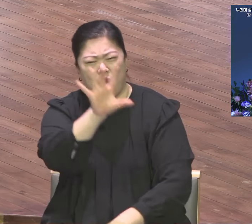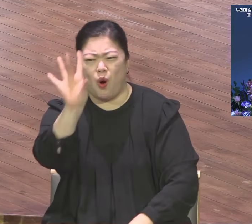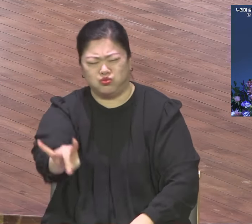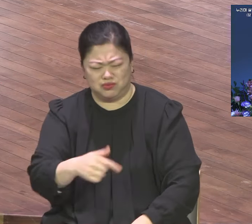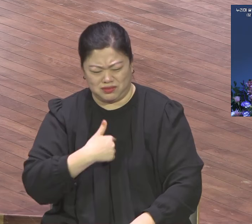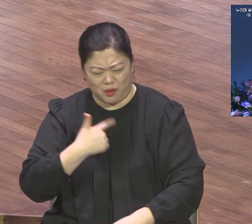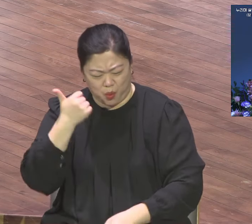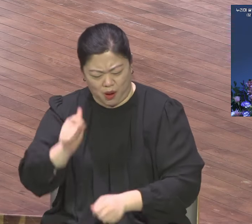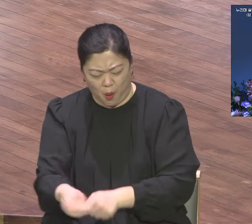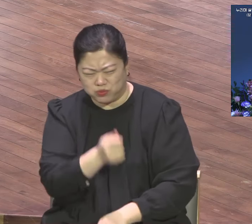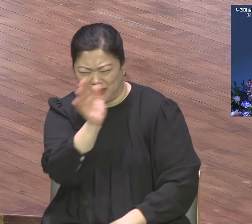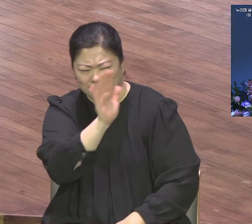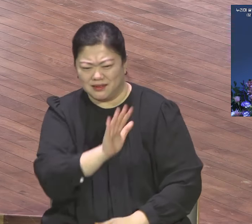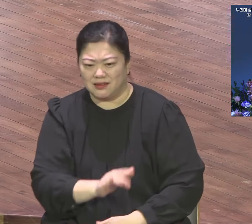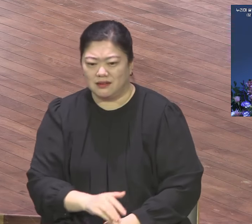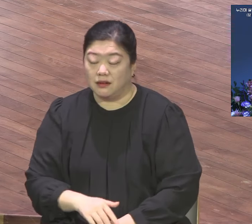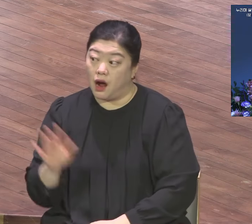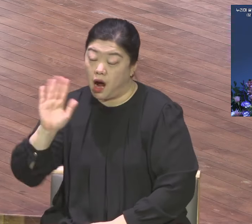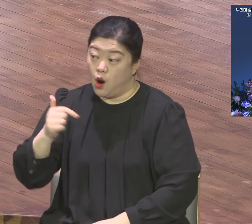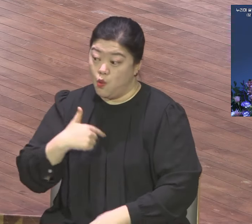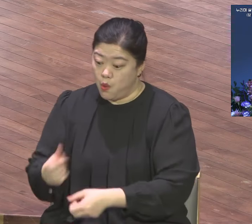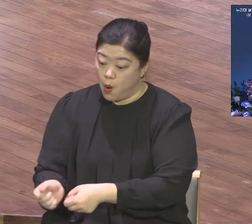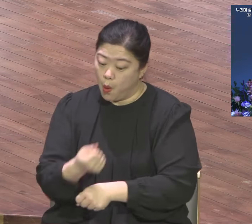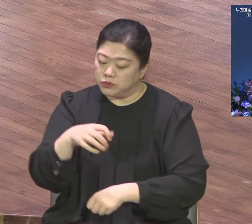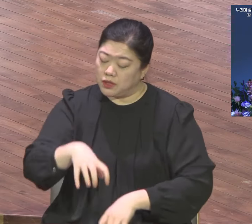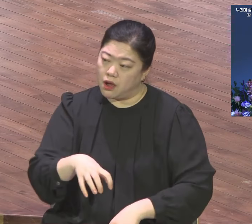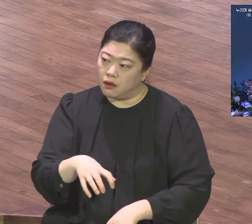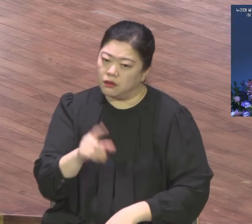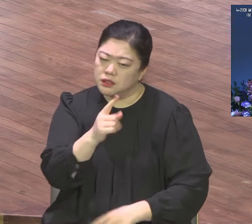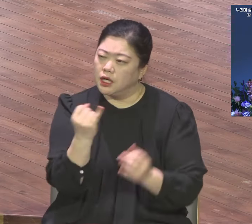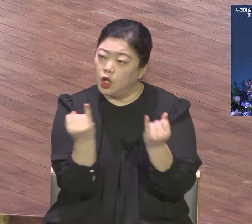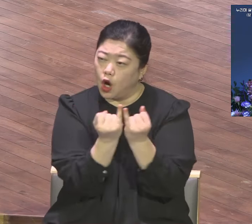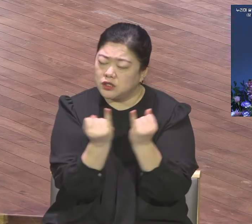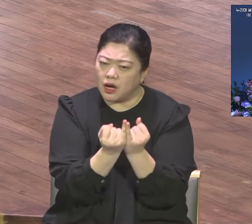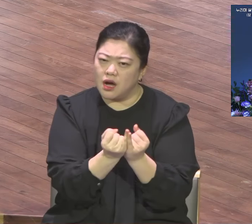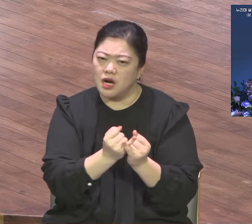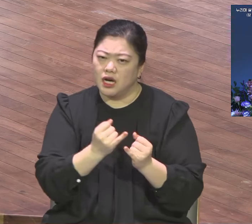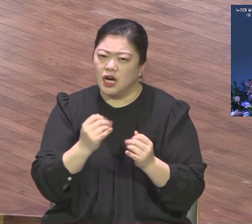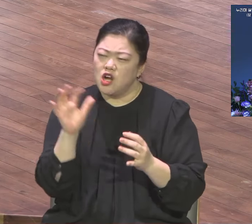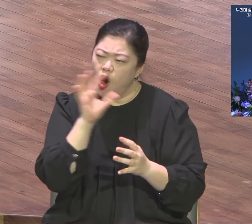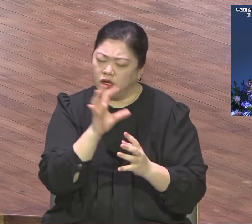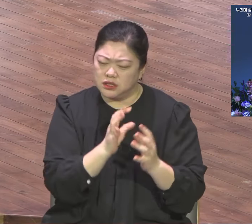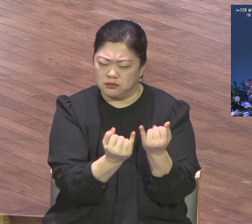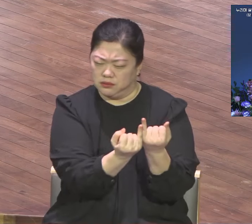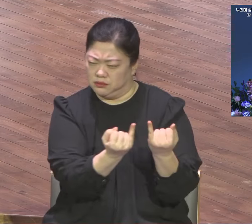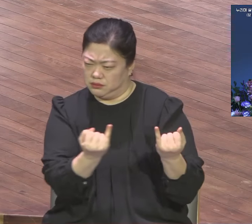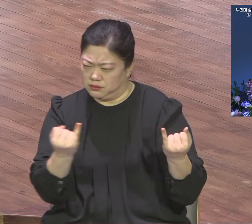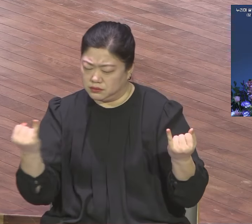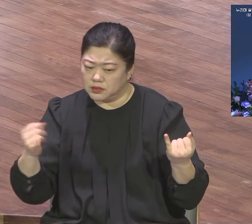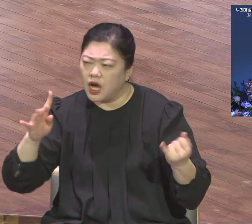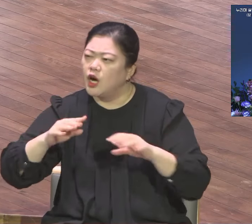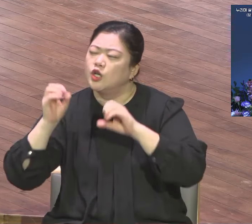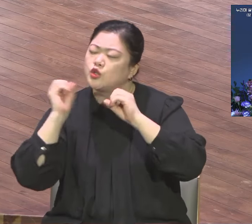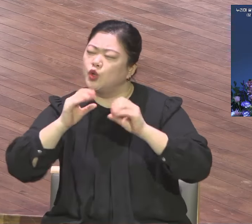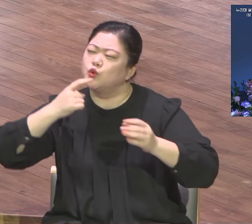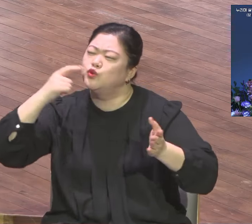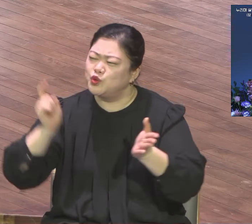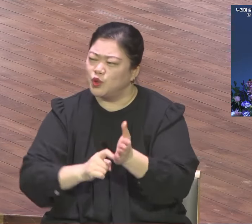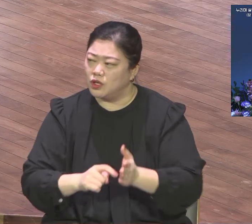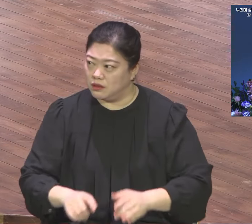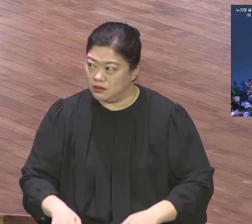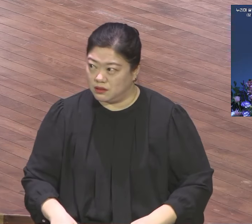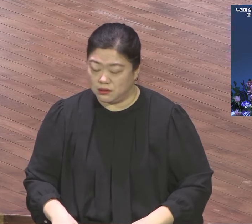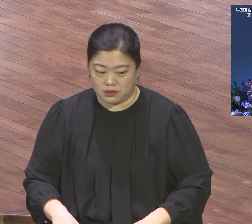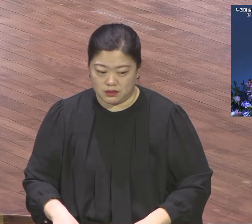번도 어디 목사님 우리 골프장 와 보세요. 여자들이 연습한다고 쫙 전부 전도 대상자입니다.